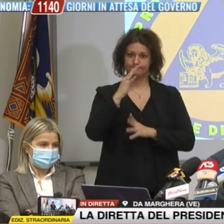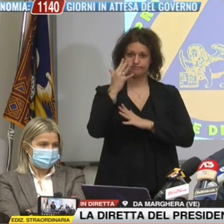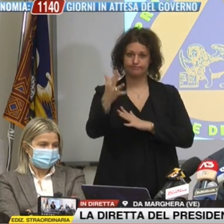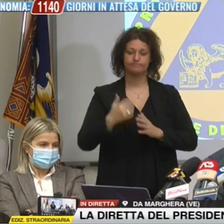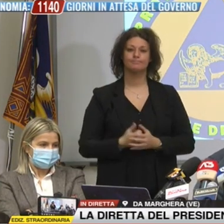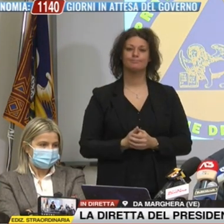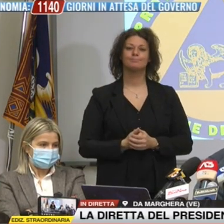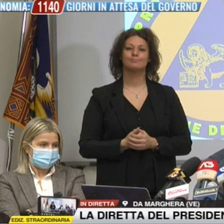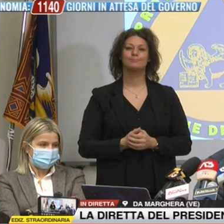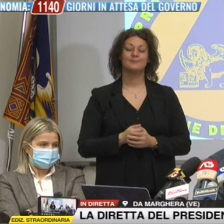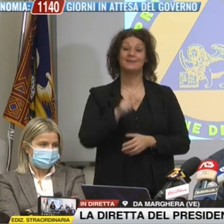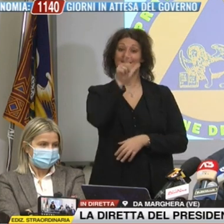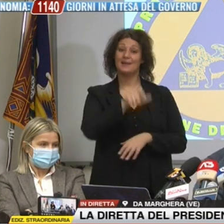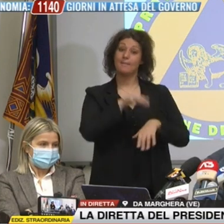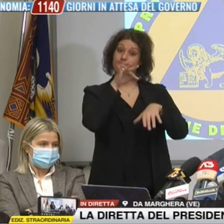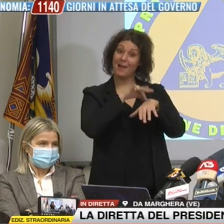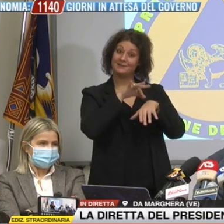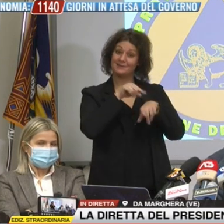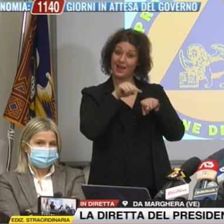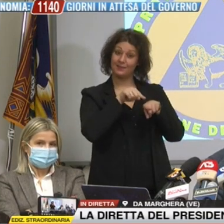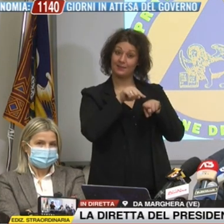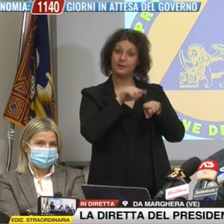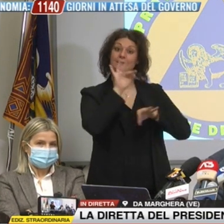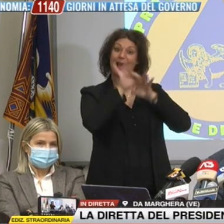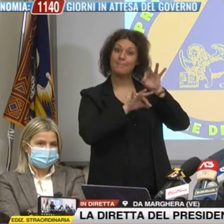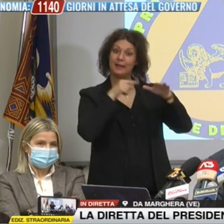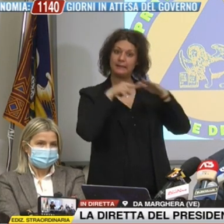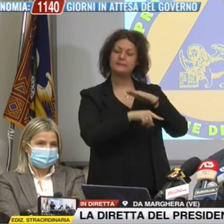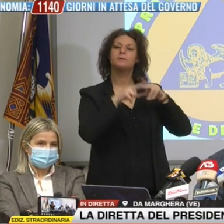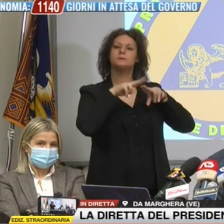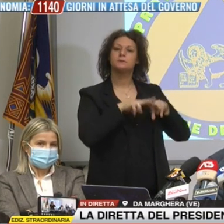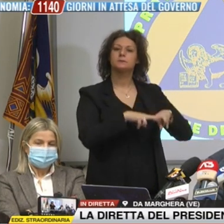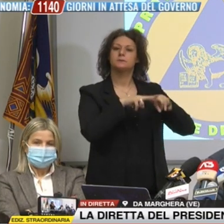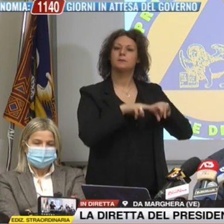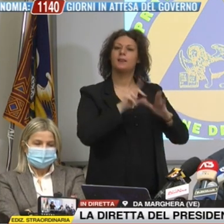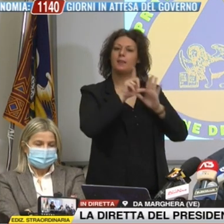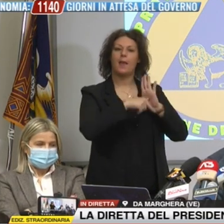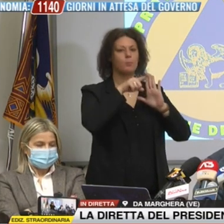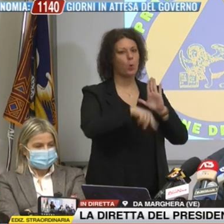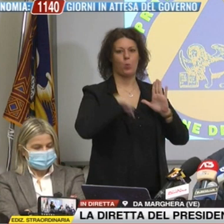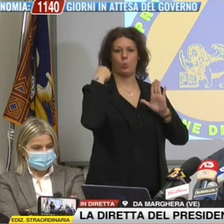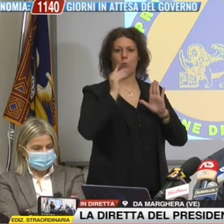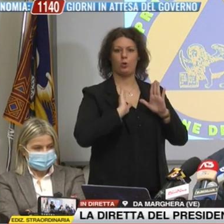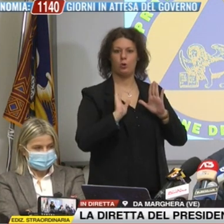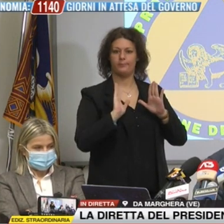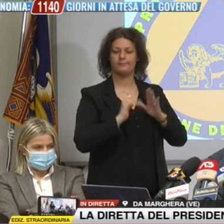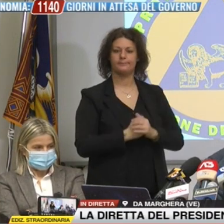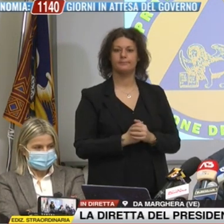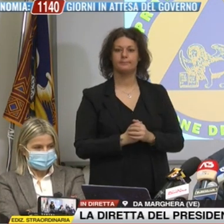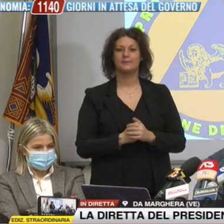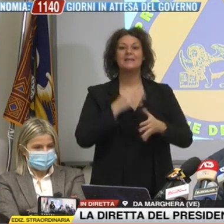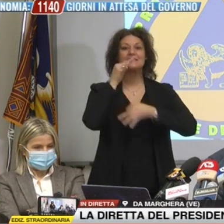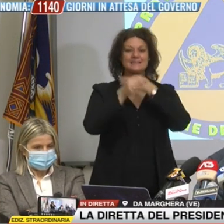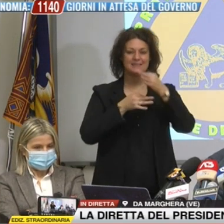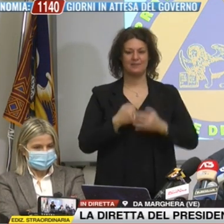è che questi pazienti rimangono a lungo in terapia intensiva. Vuol dire che i pazienti meno